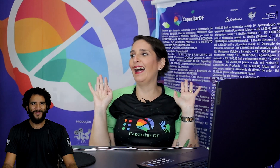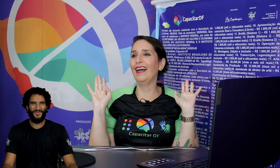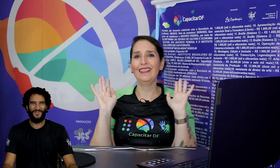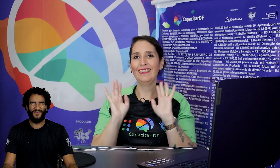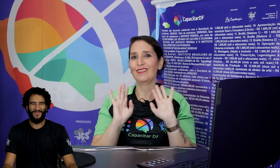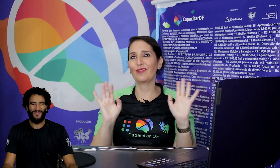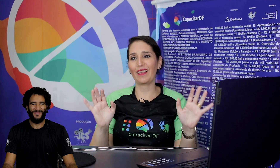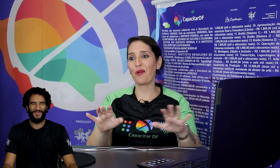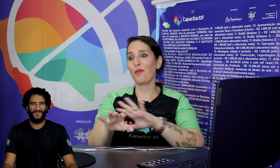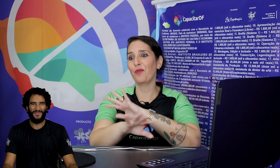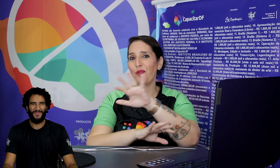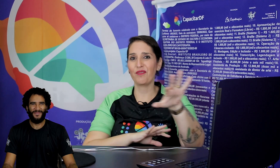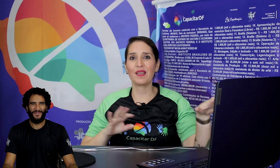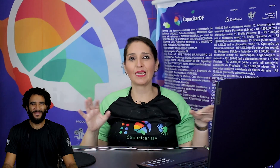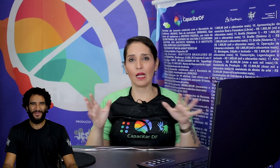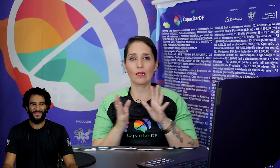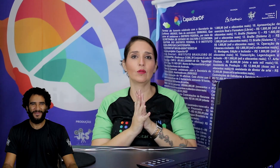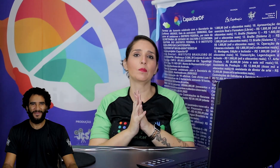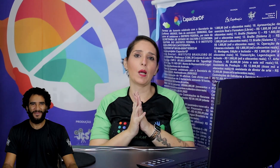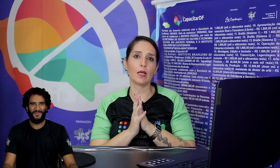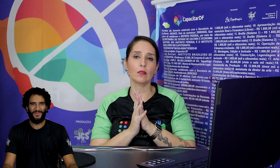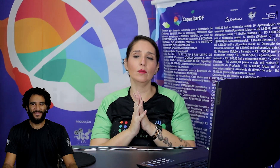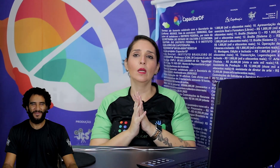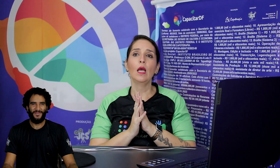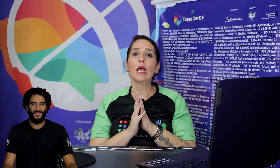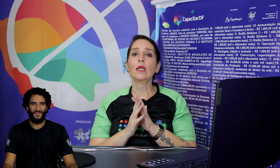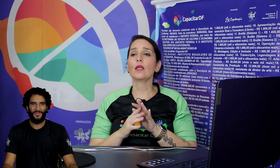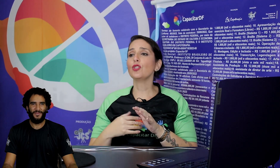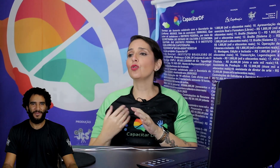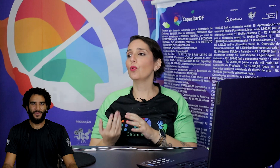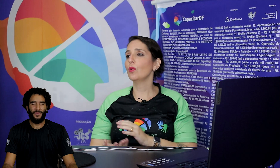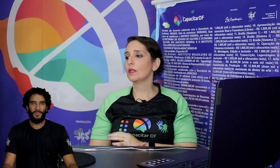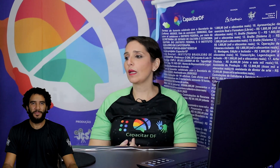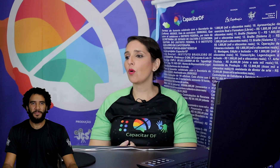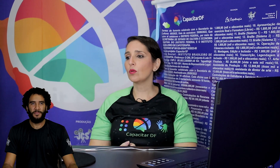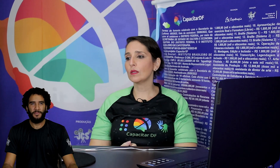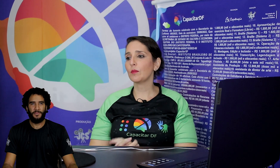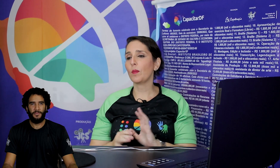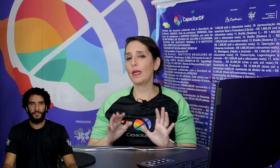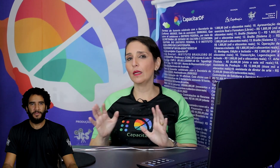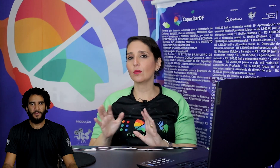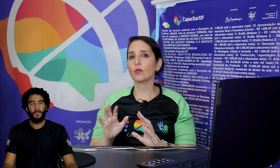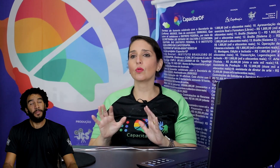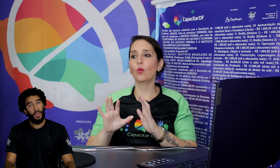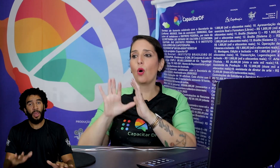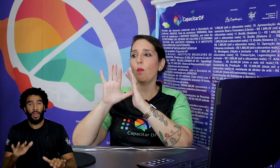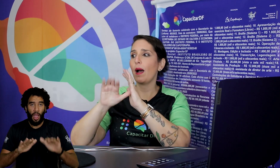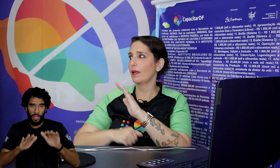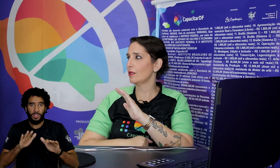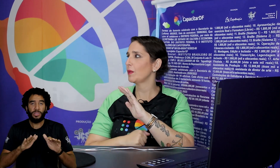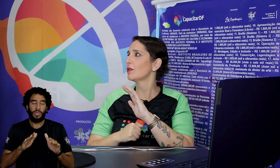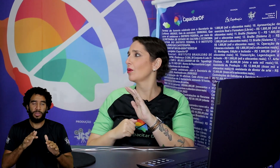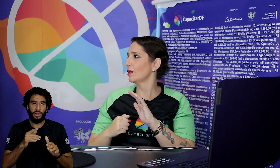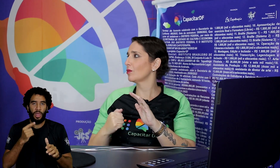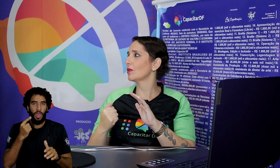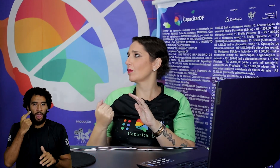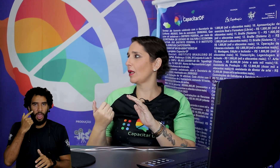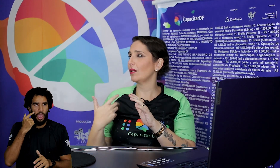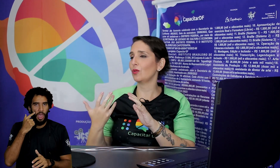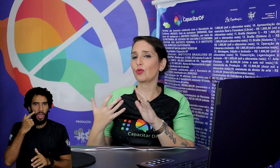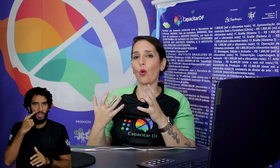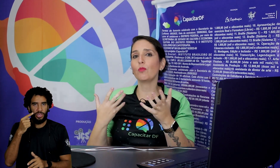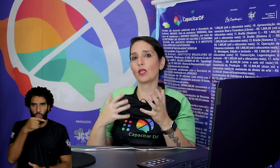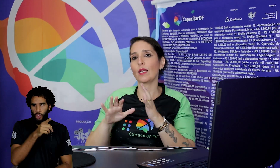direcionar, não tem como movimentar aqui no espaço. E a gente usa, em alguns momentos, o roubar que as pessoas